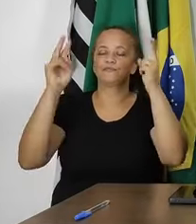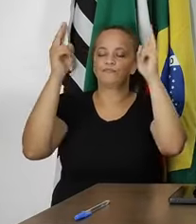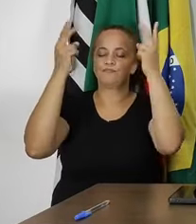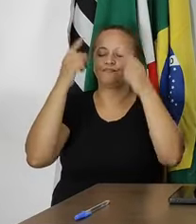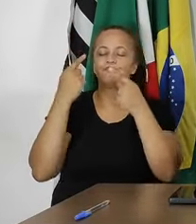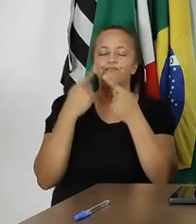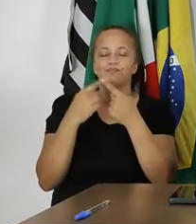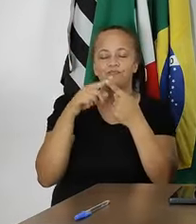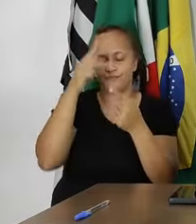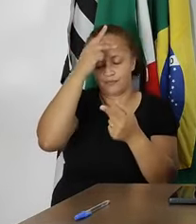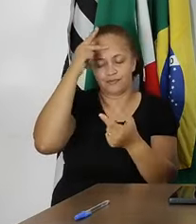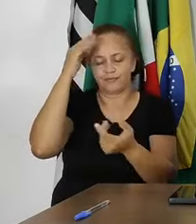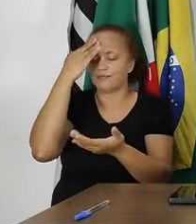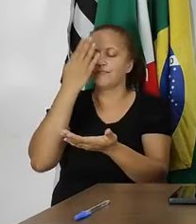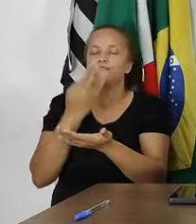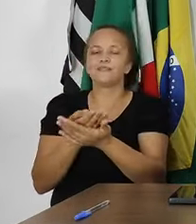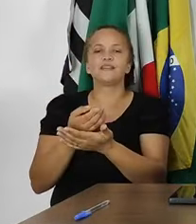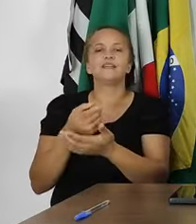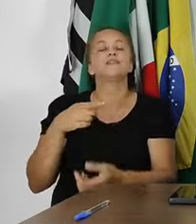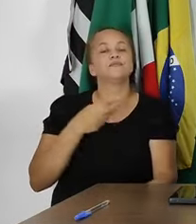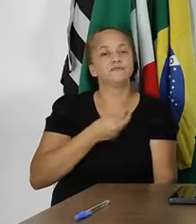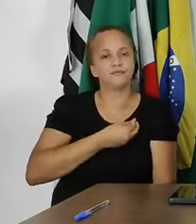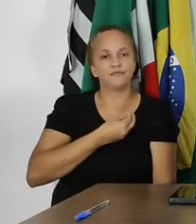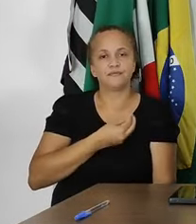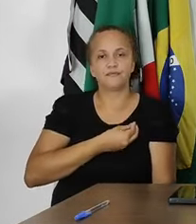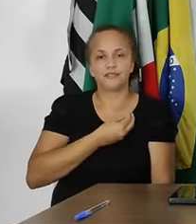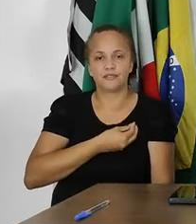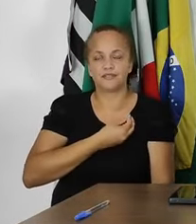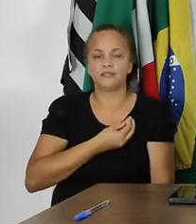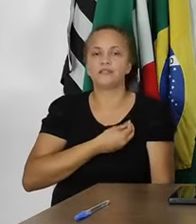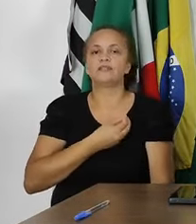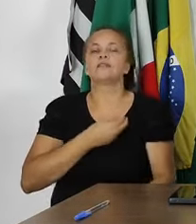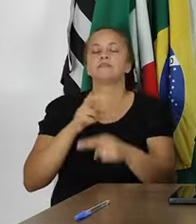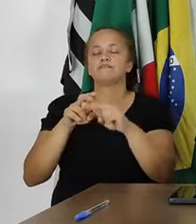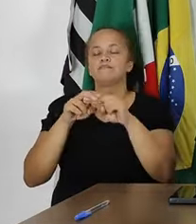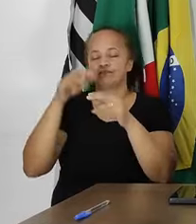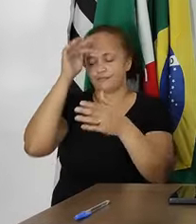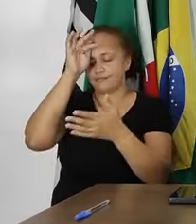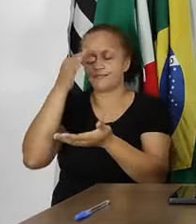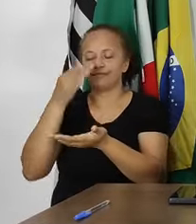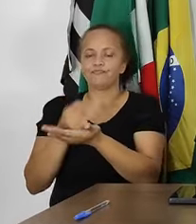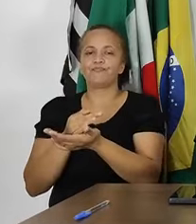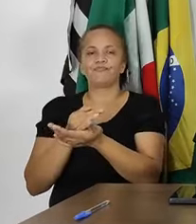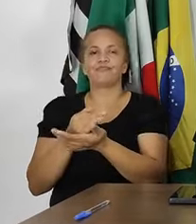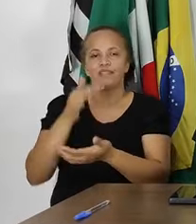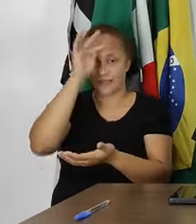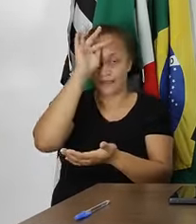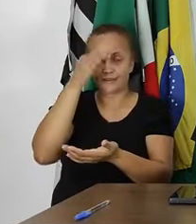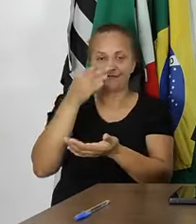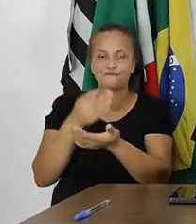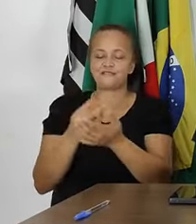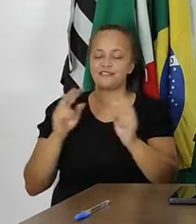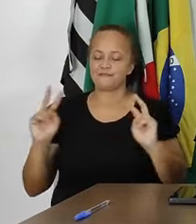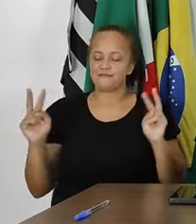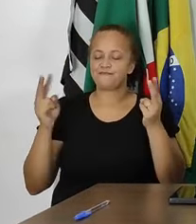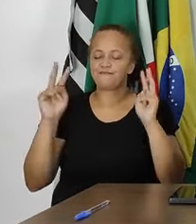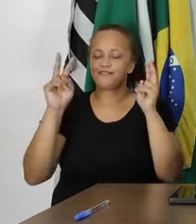viverá pela fé. A fé é que vence o mundo, a nossa vitória é essa fé que vence o